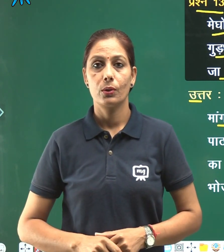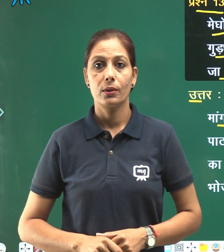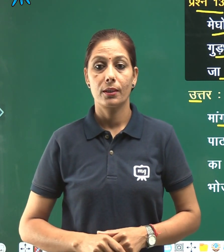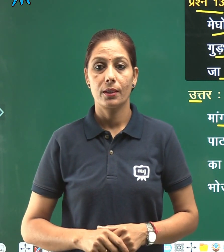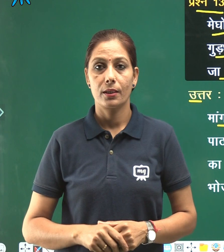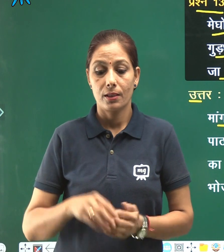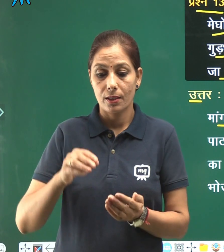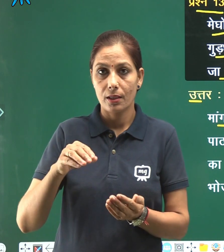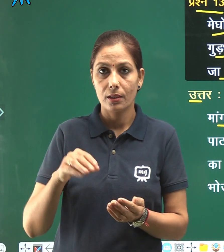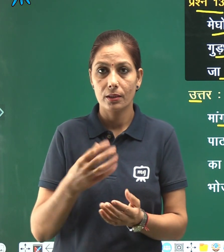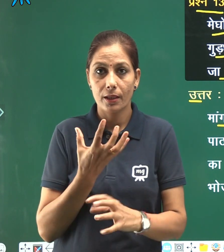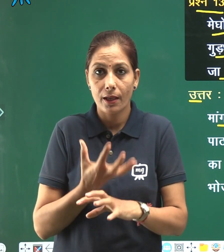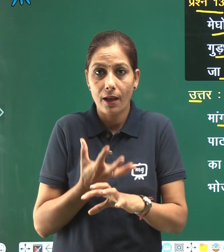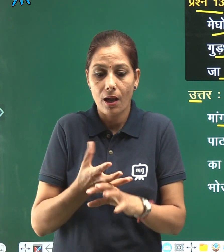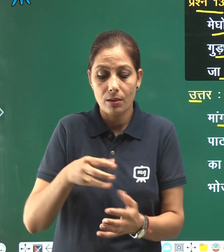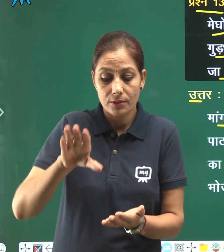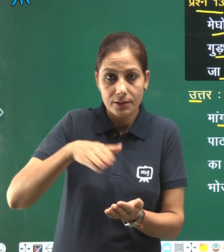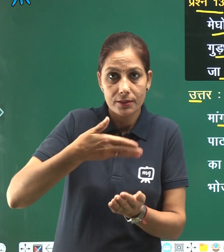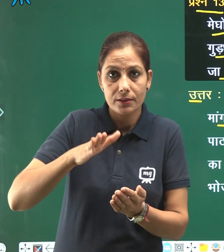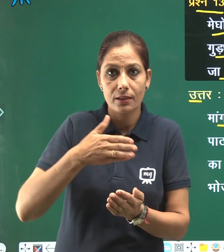सेक कर